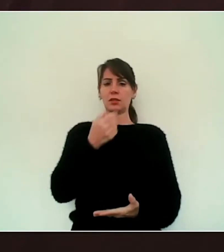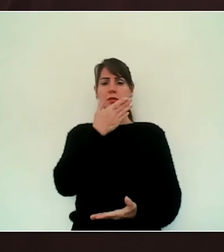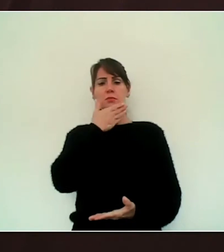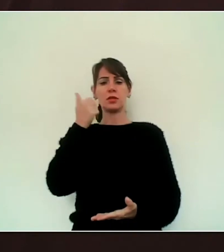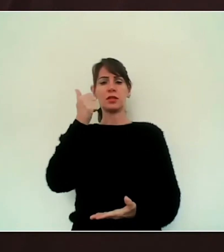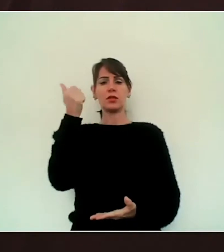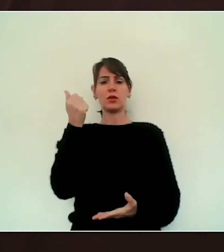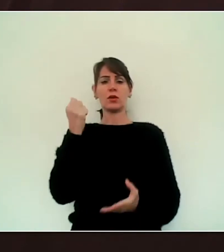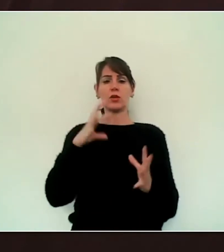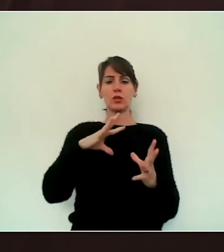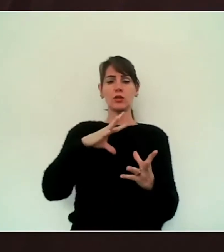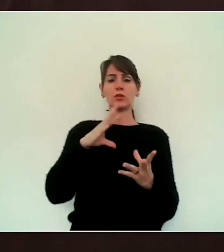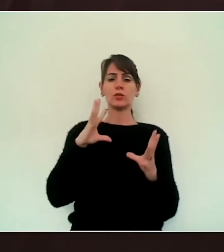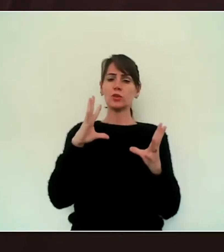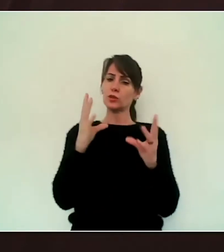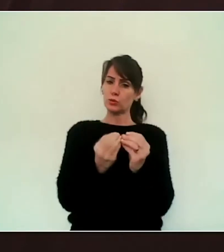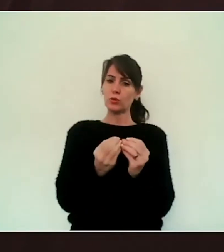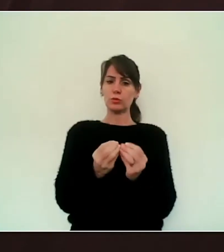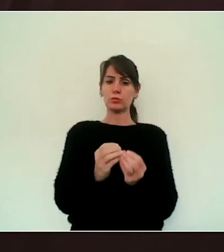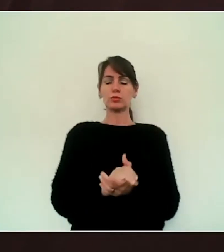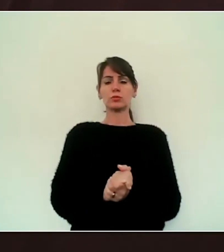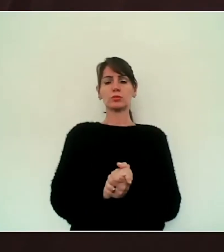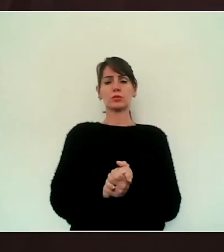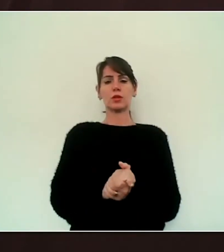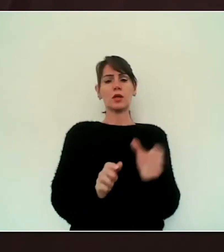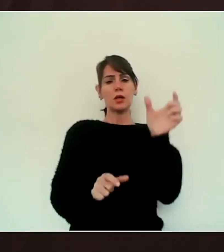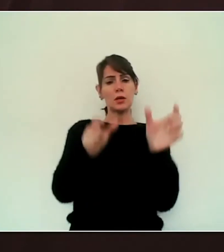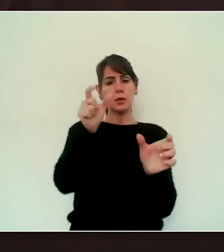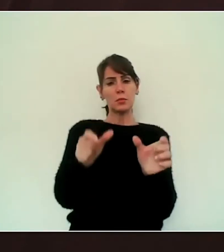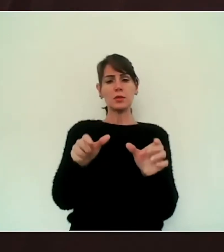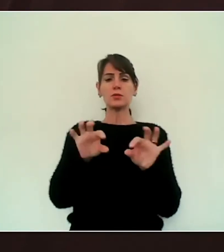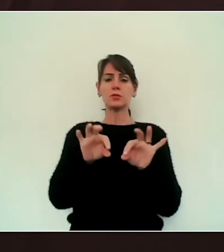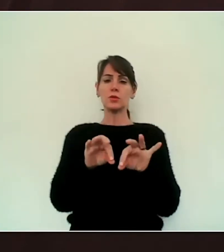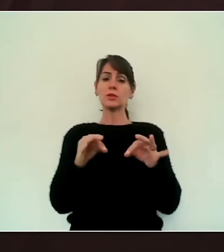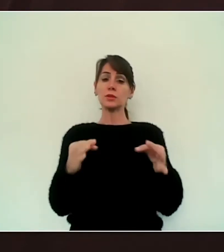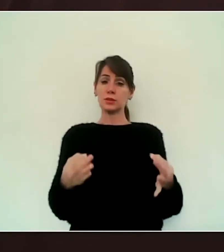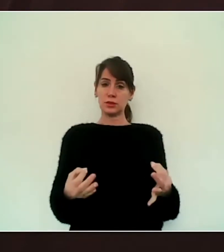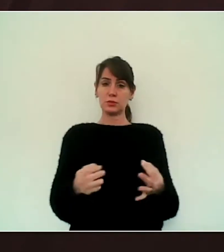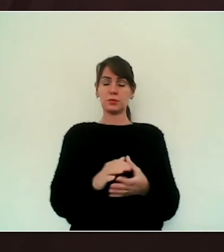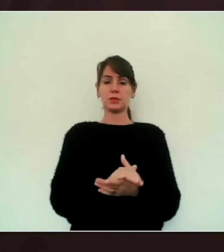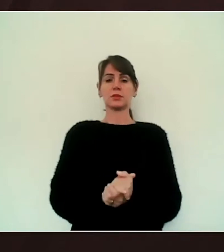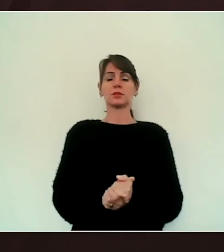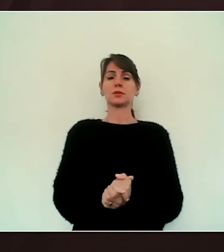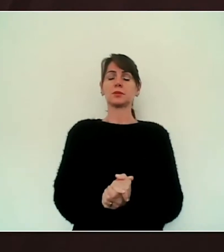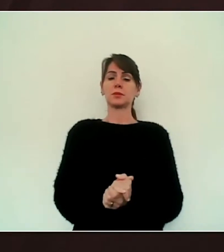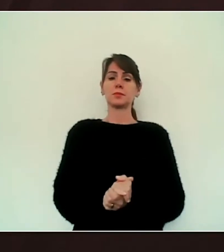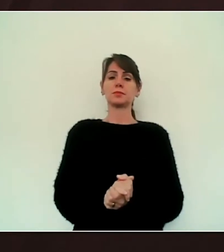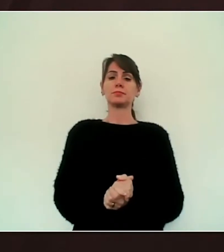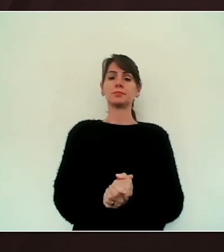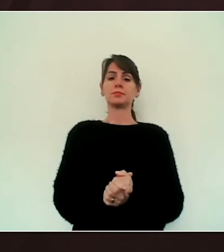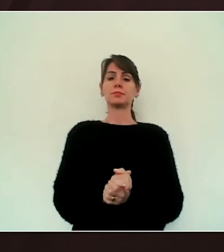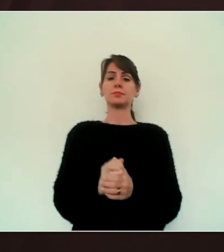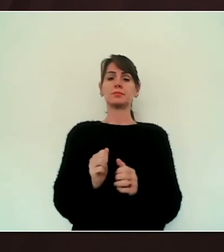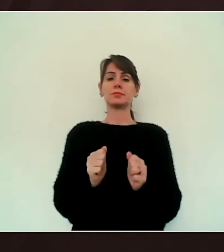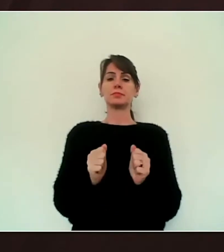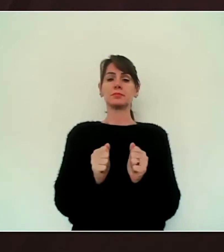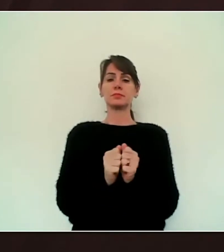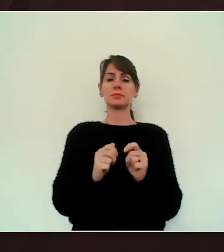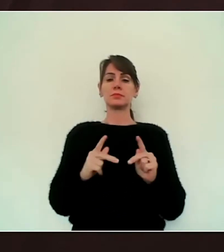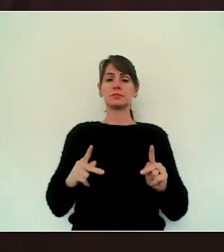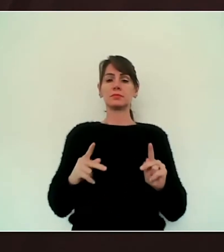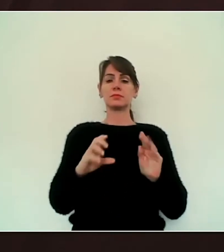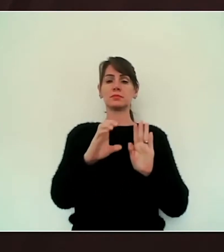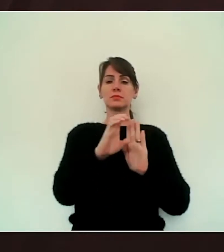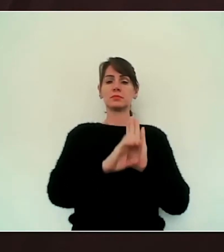sobre os leigos, tá? Isso é o nicolaíta. E no versículo, Apocalipse 2, versículo 15, dá uma